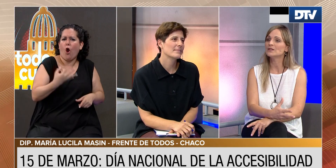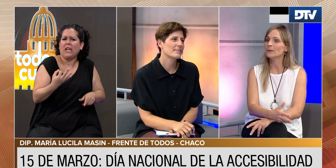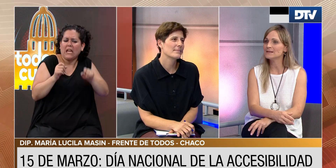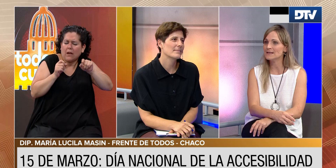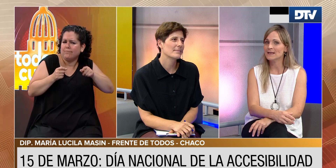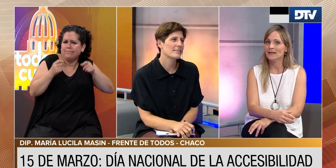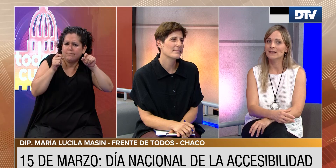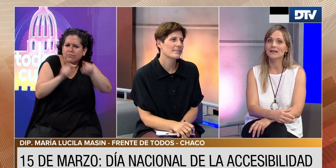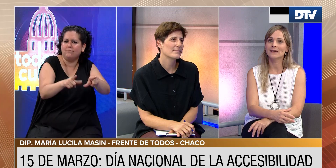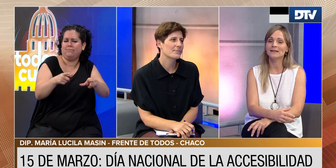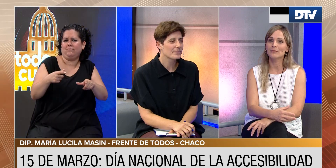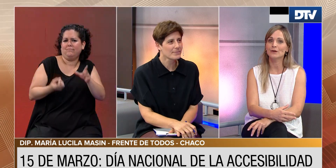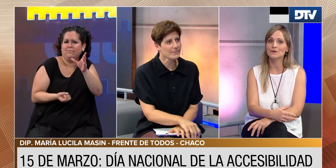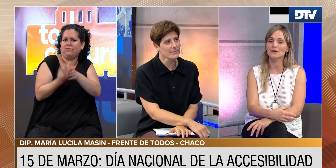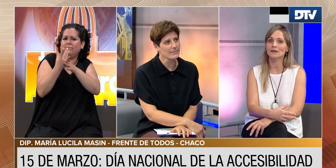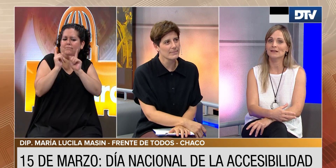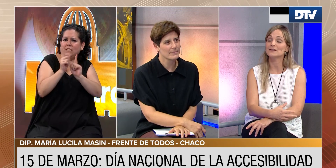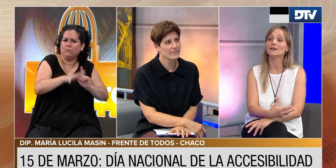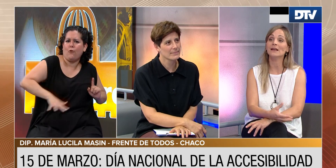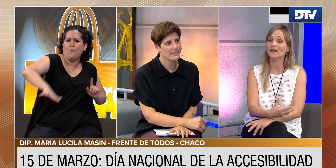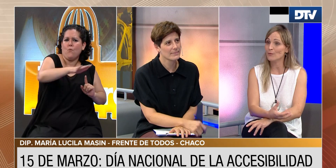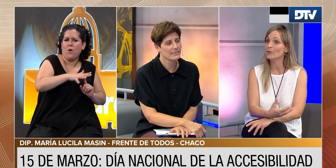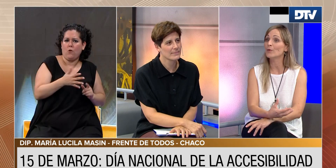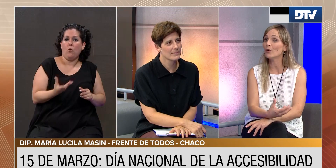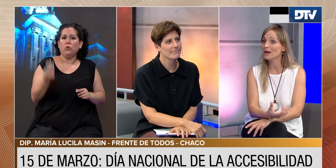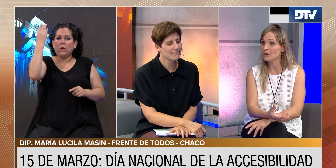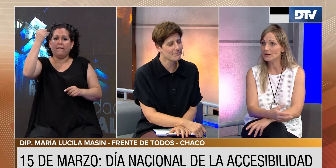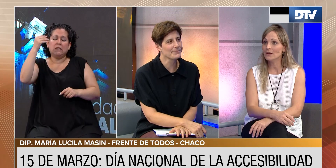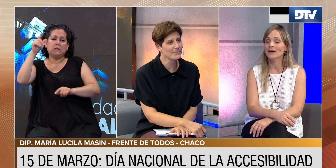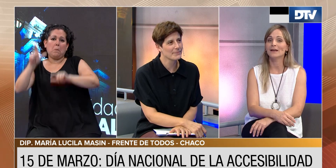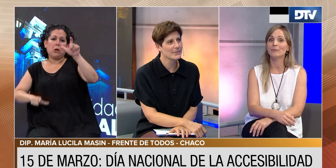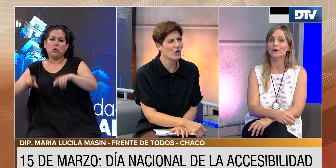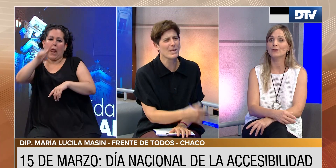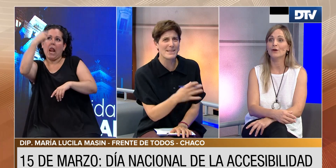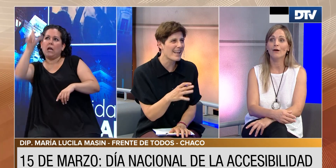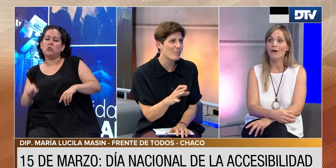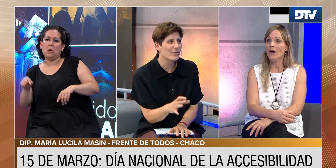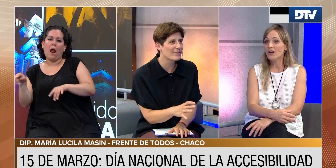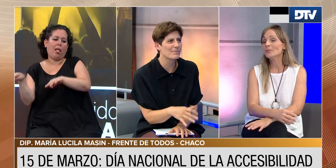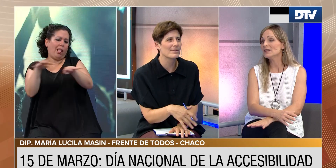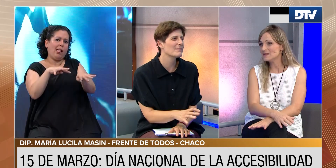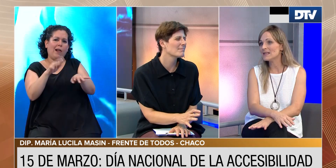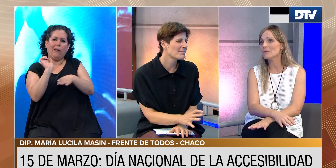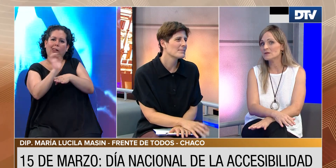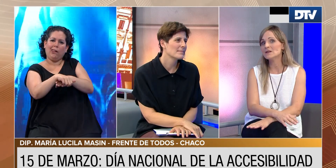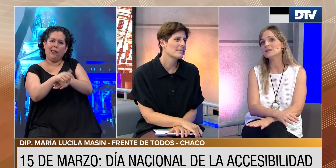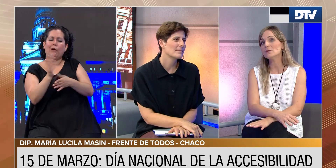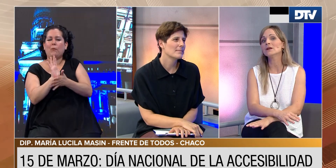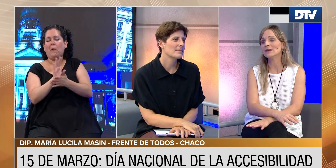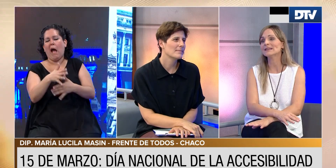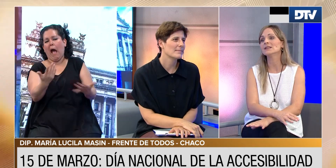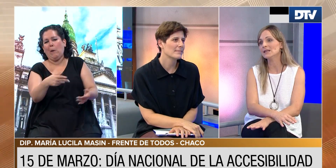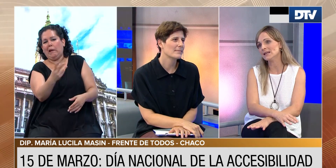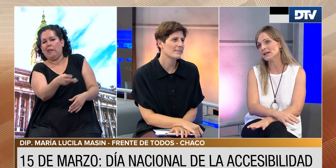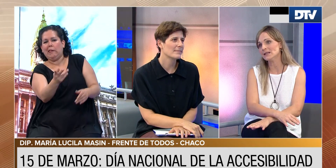que muchas veces en términos nacionales le damos muy poco valor. Pero lo minimizamos, ¿no? Lo minimizamos y decimos,